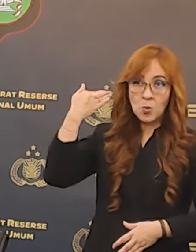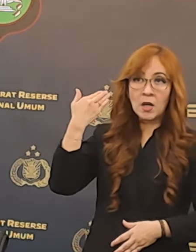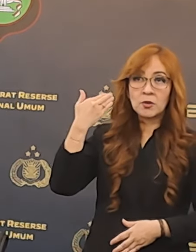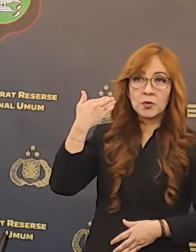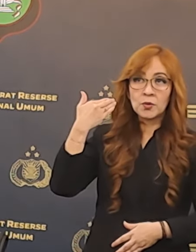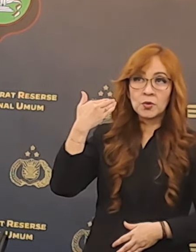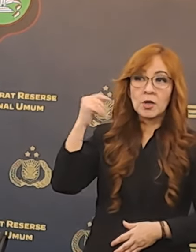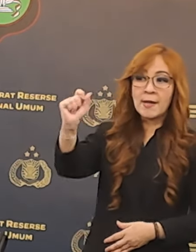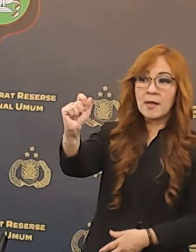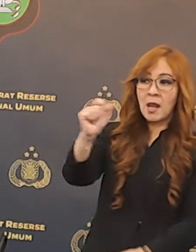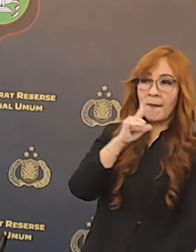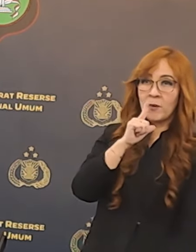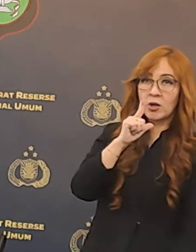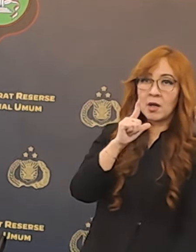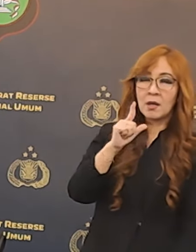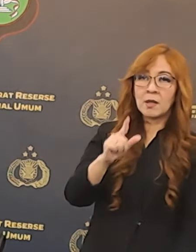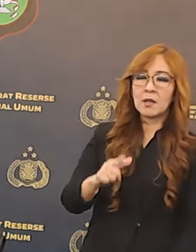dilaporkan